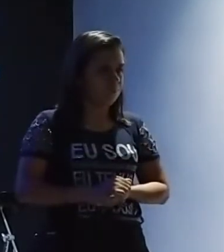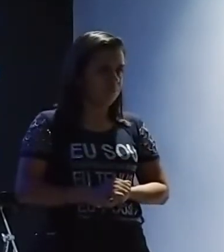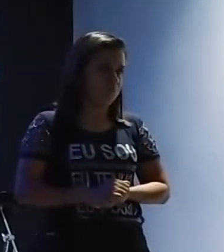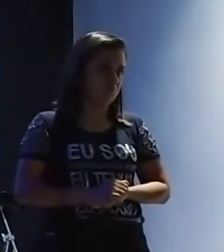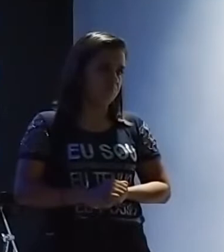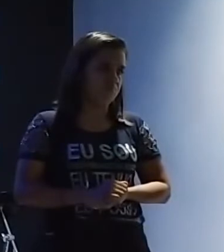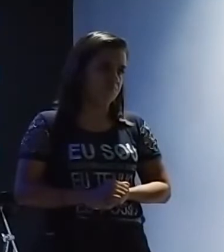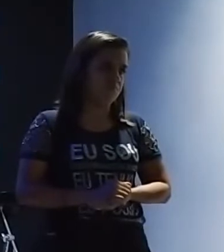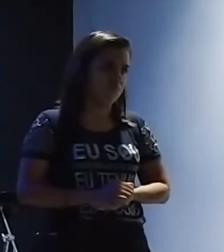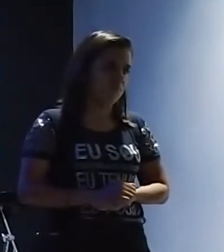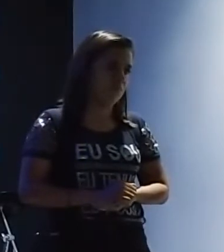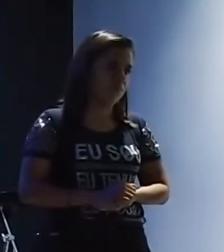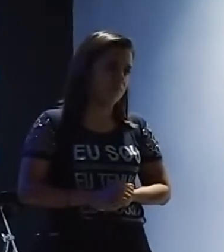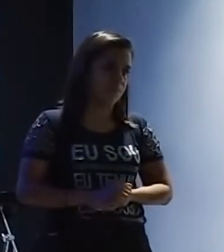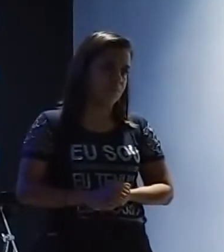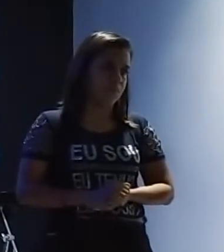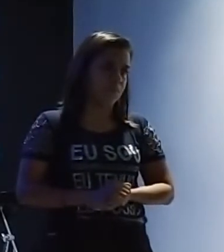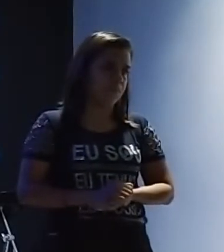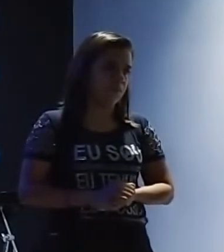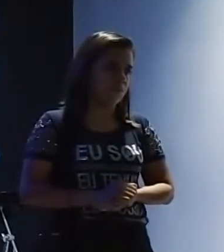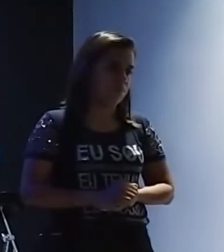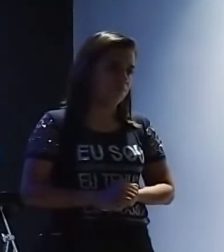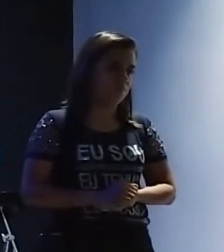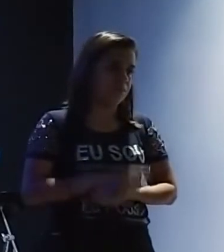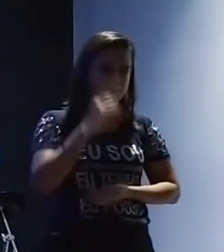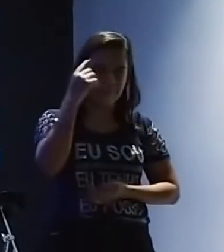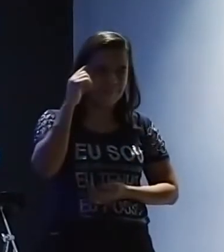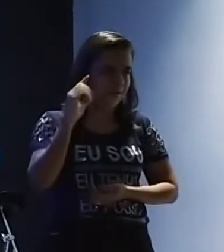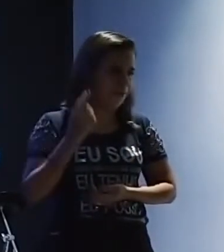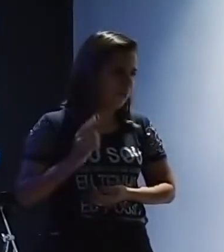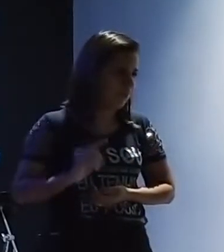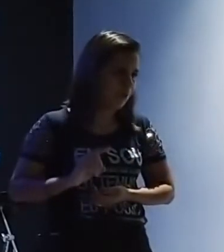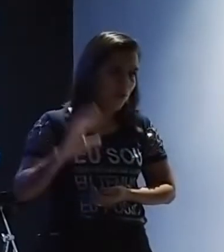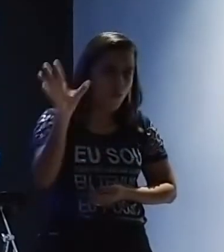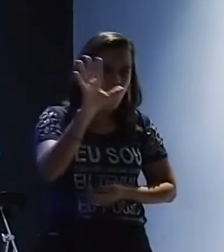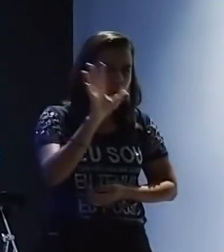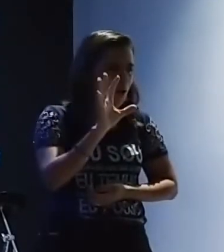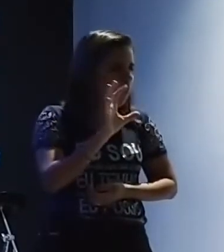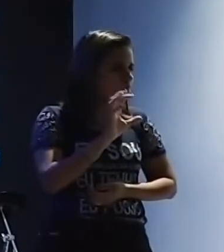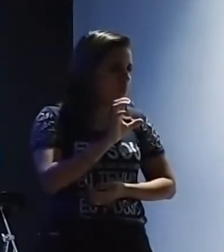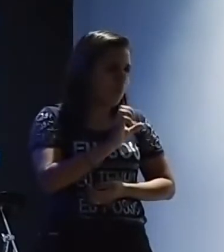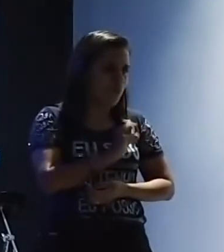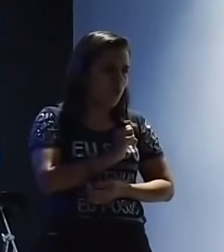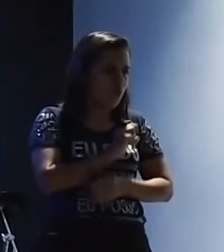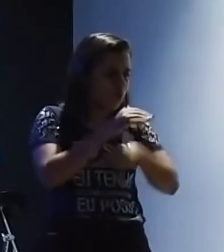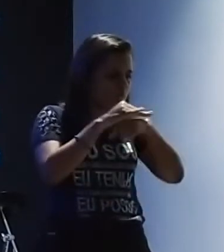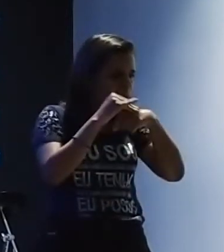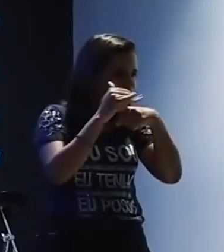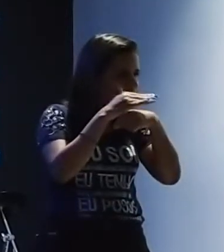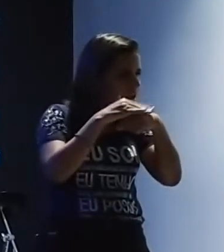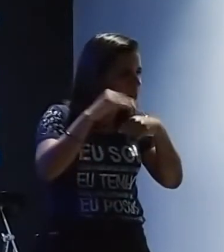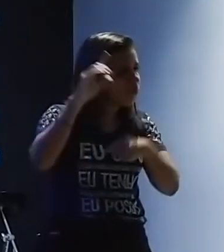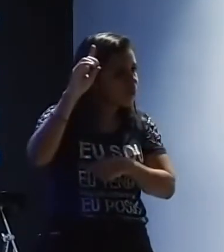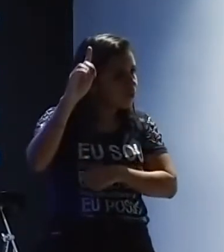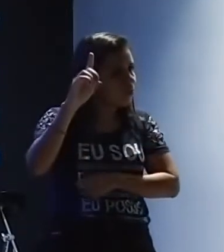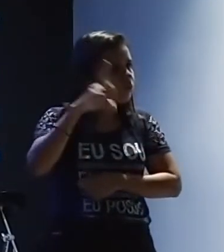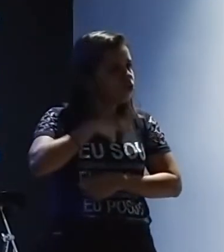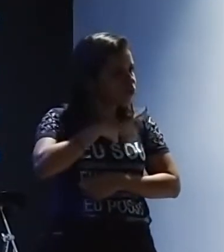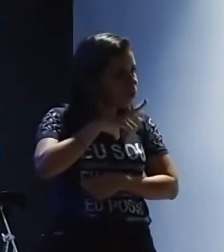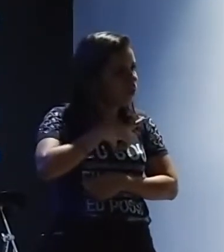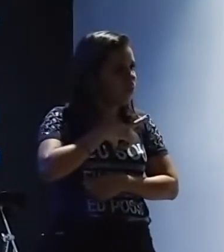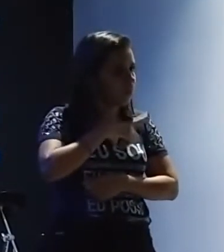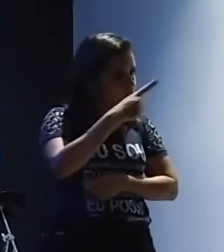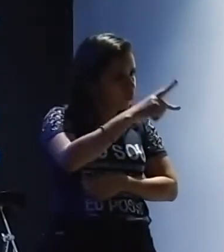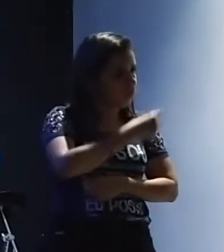Você não tem noção do amor que Deus tem por você. Você não tem noção do carinho que Deus tem por